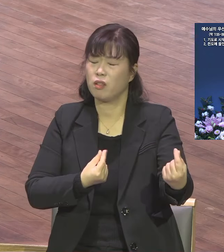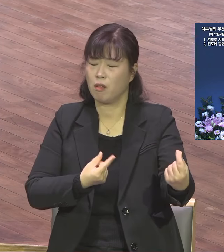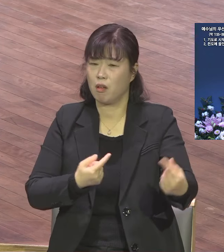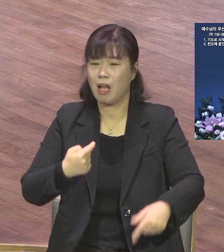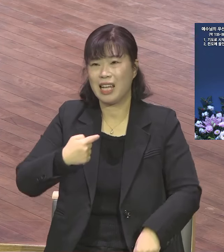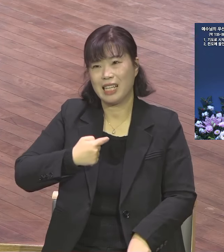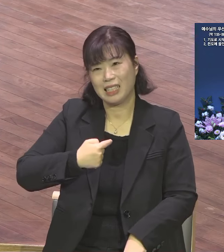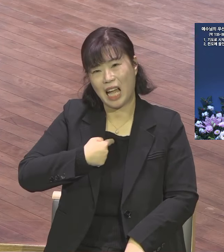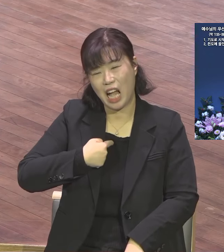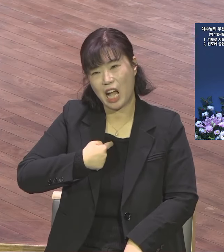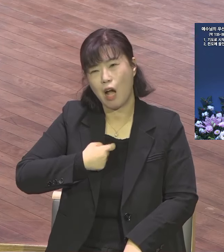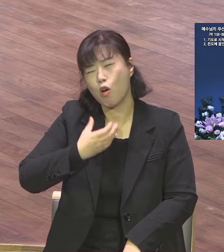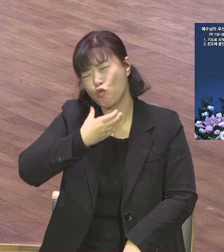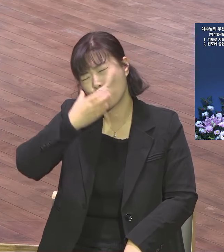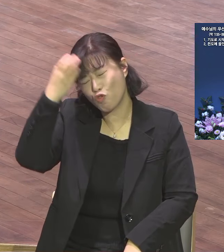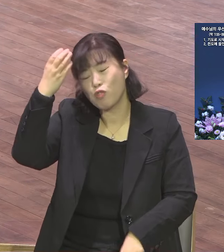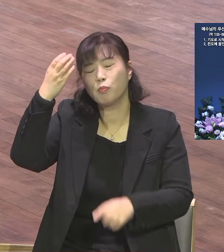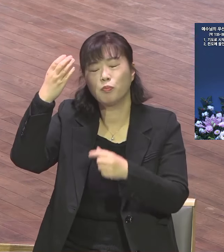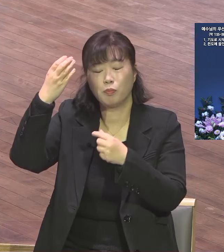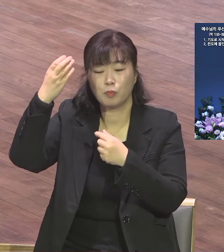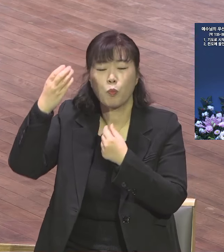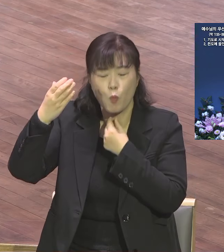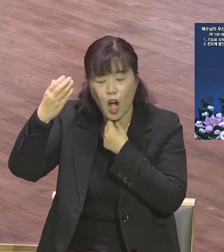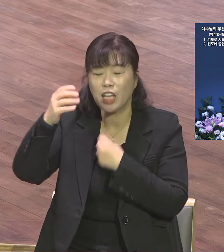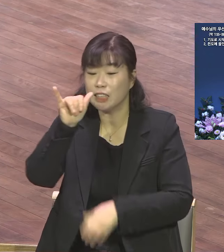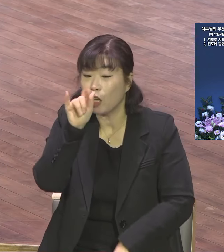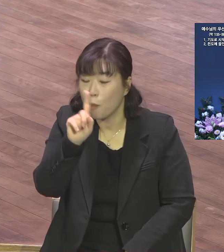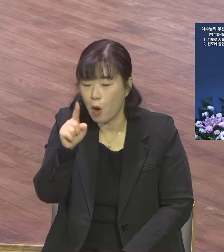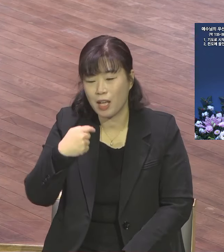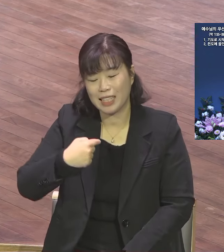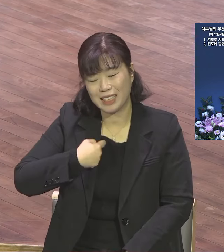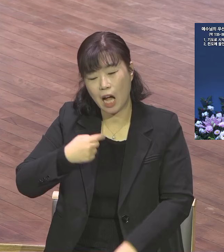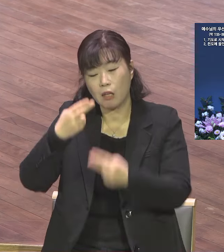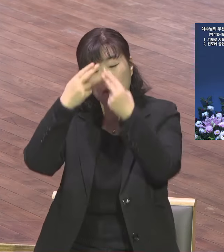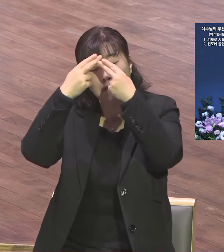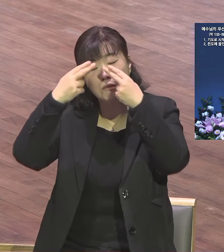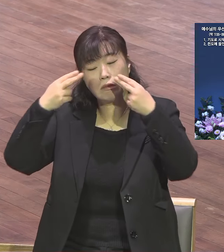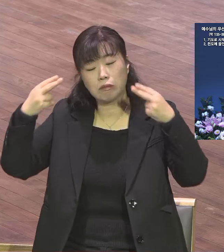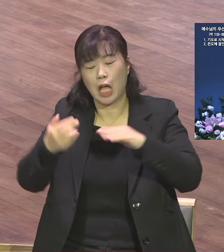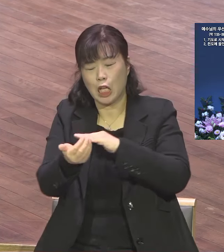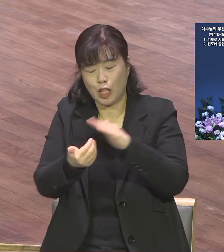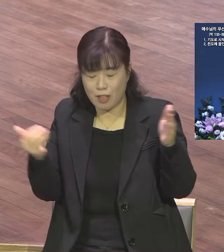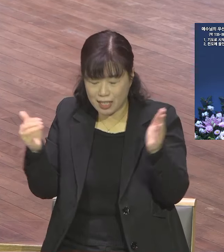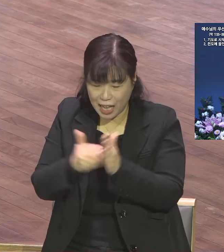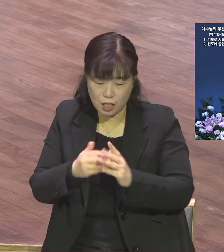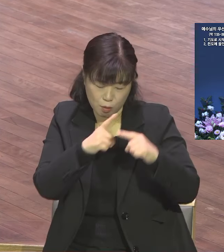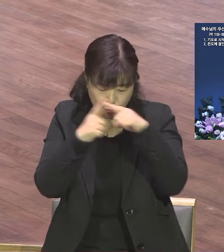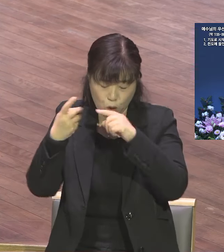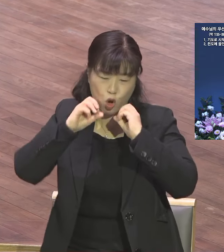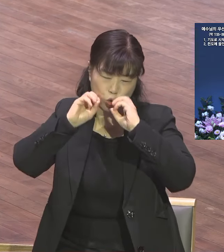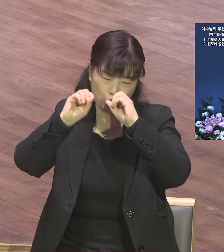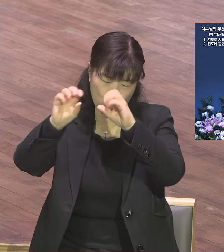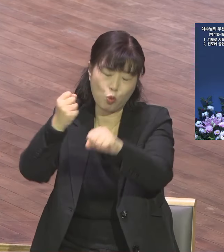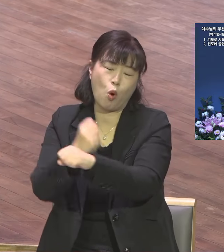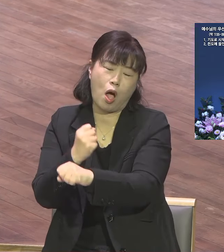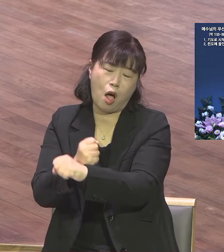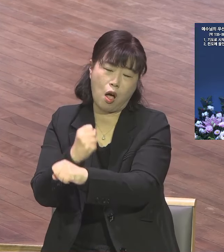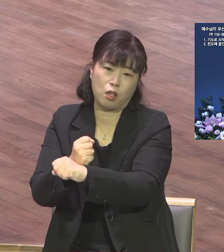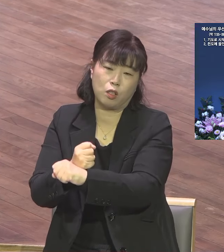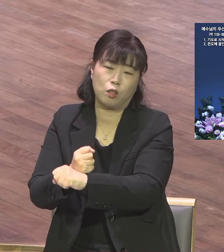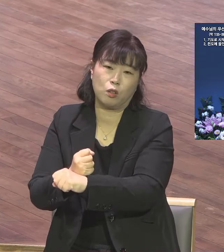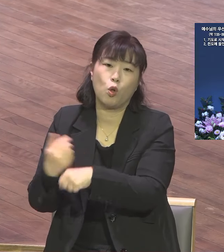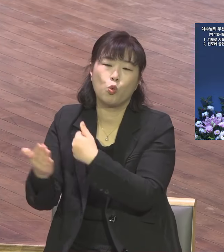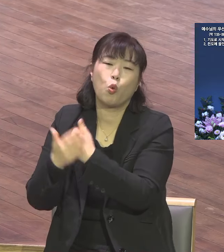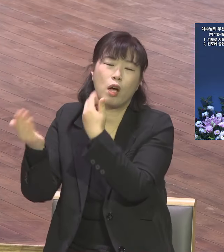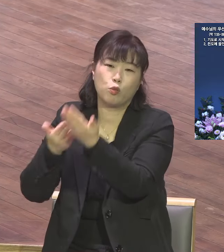제목입니다. 이번에도 가서 남미에서 기도 주여, 내가 주 앞에 설 때에 이렇게 선교 현장에서 그리스도 말하다가 서게